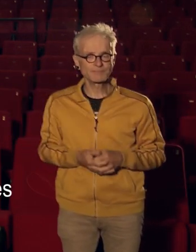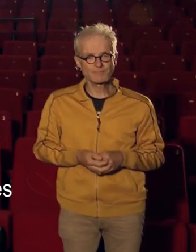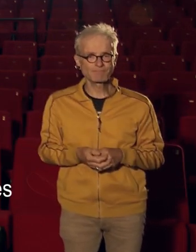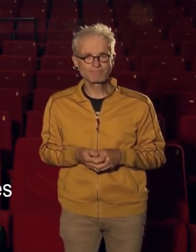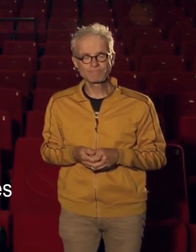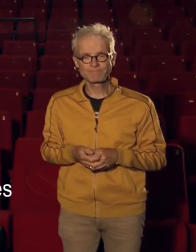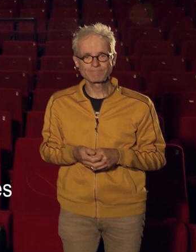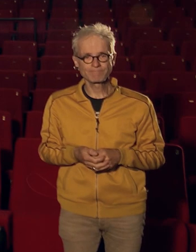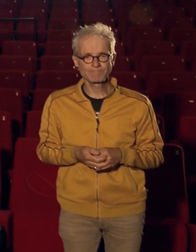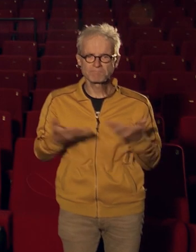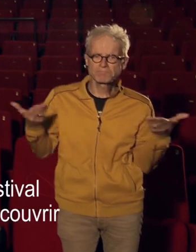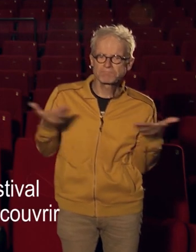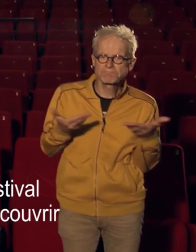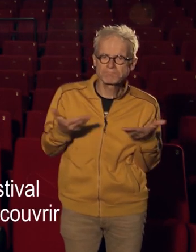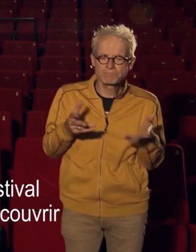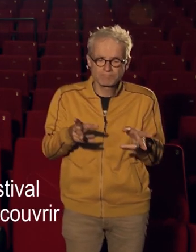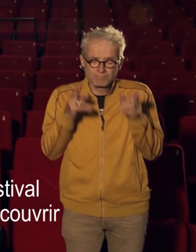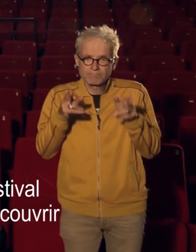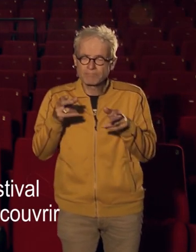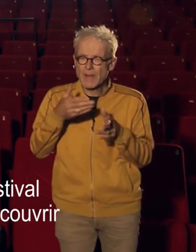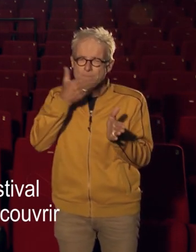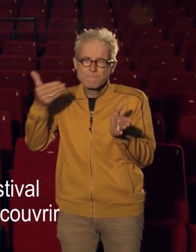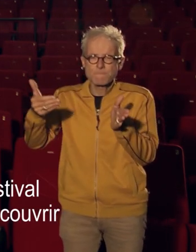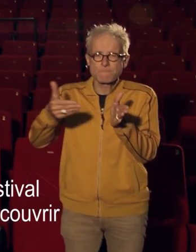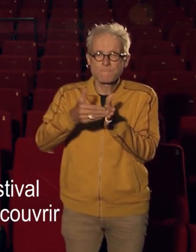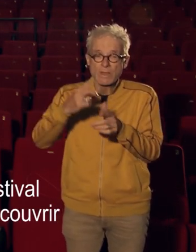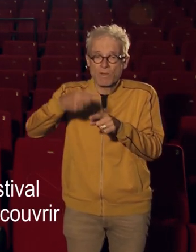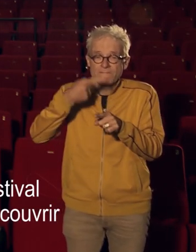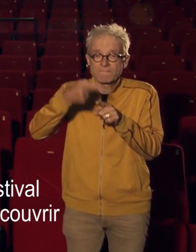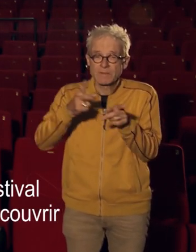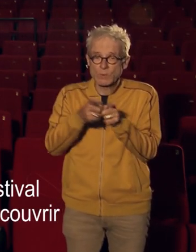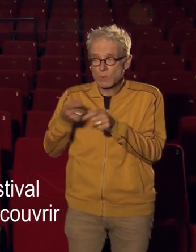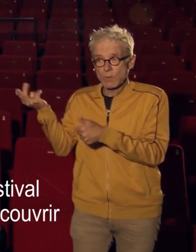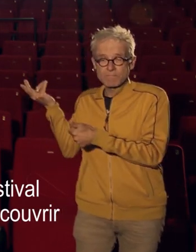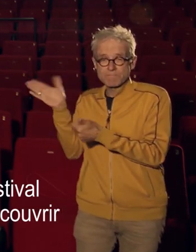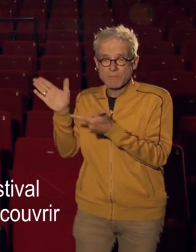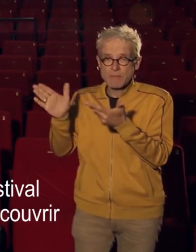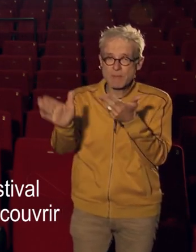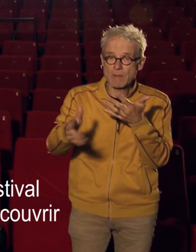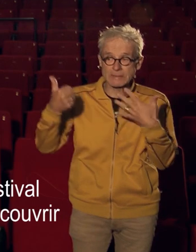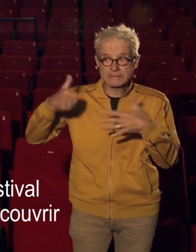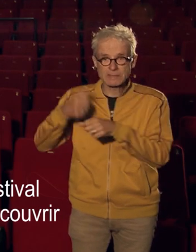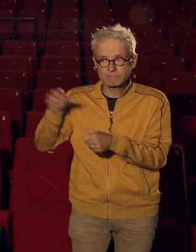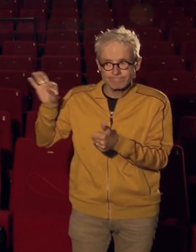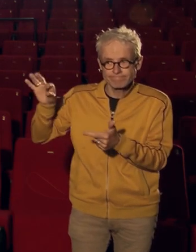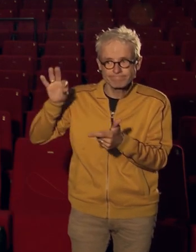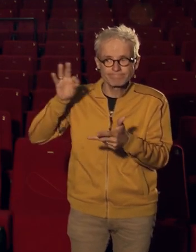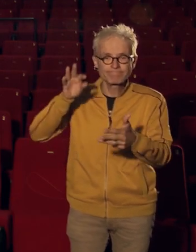malvoyantes. Il s'agit d'une séance best-of du festival qui vous propose de découvrir ou redécouvrir les meilleurs